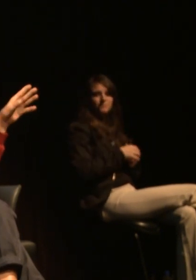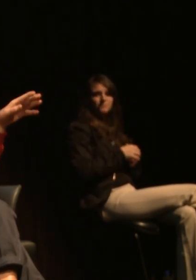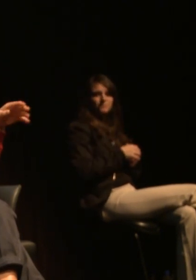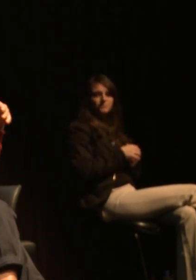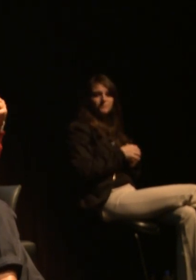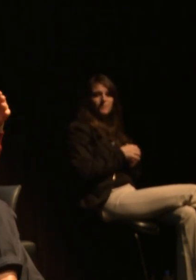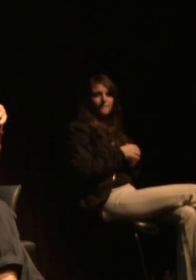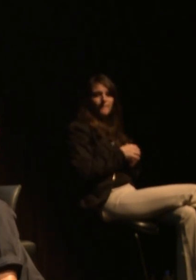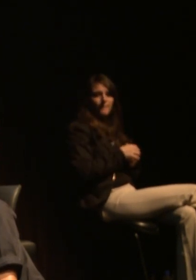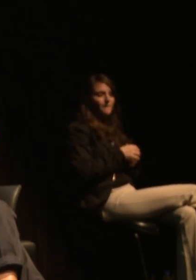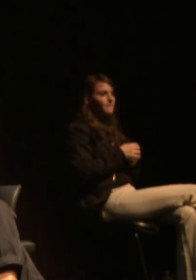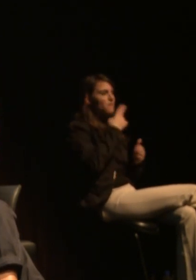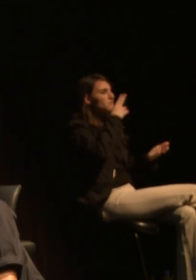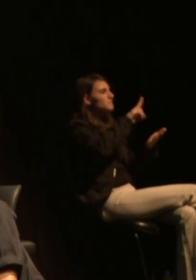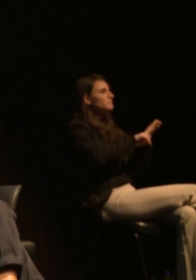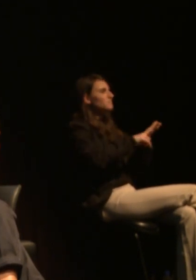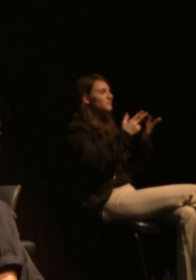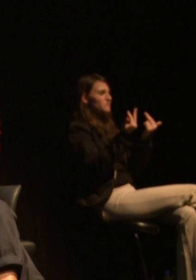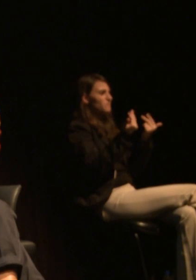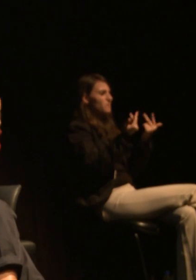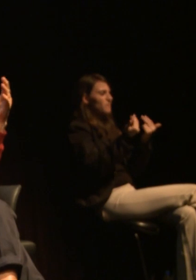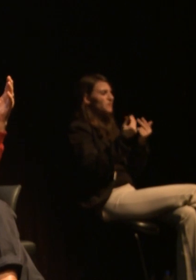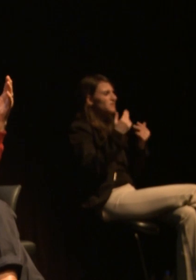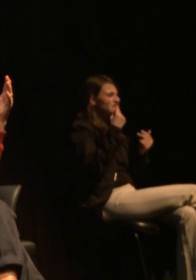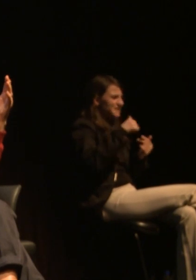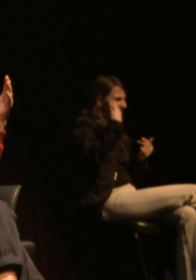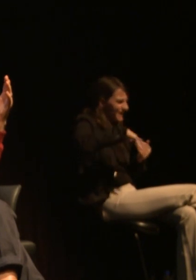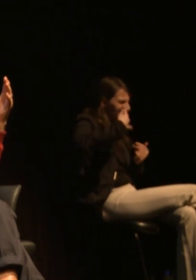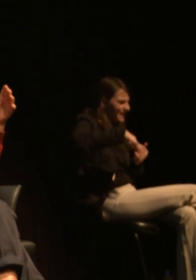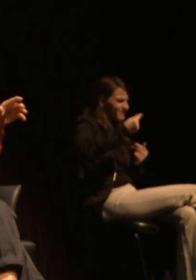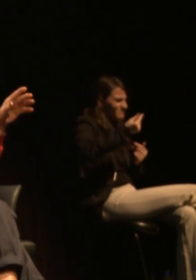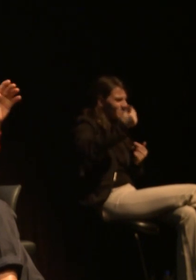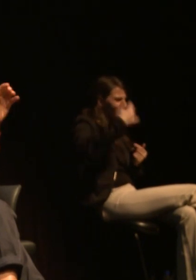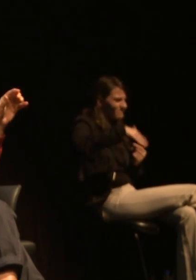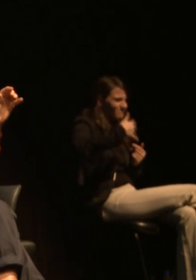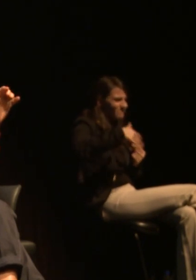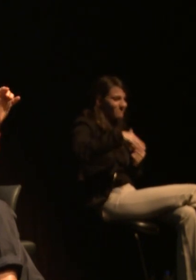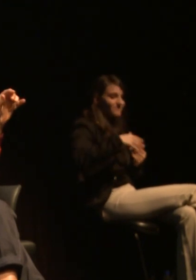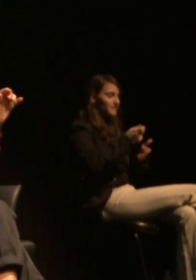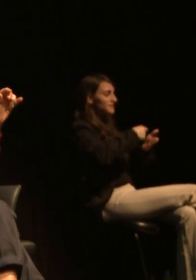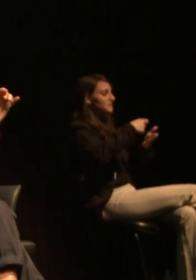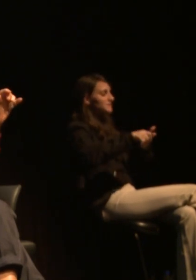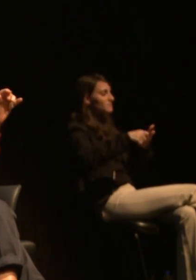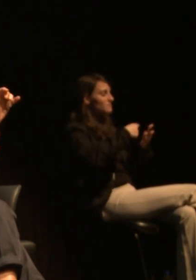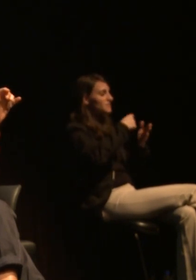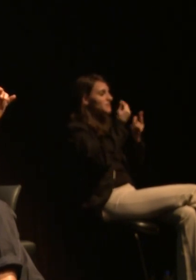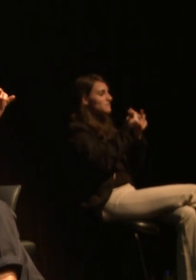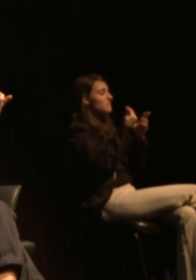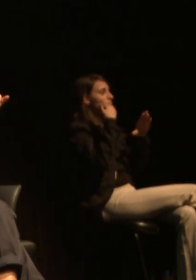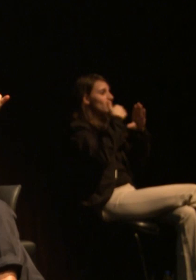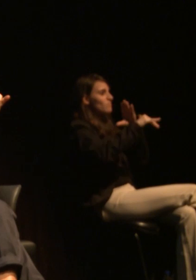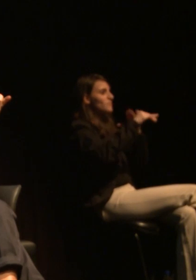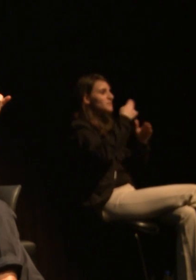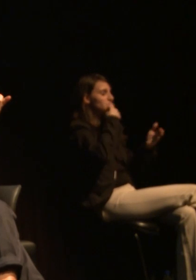desapareceu. Mas era uma coisa muito cara, muito cara. Então, escreva como se estivesse mandando um